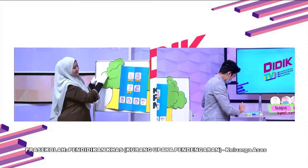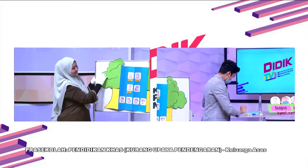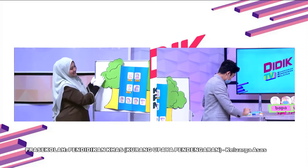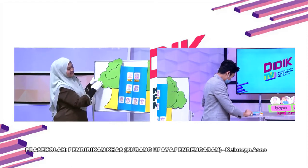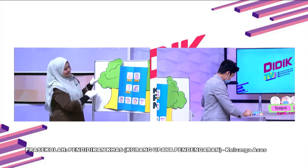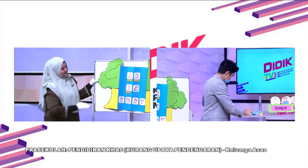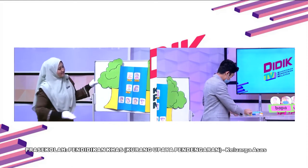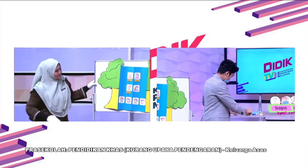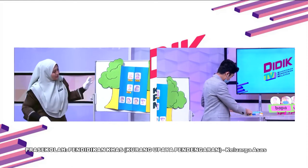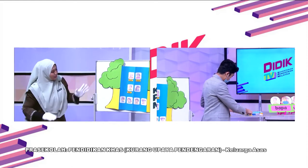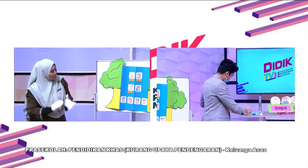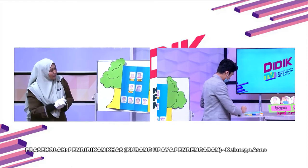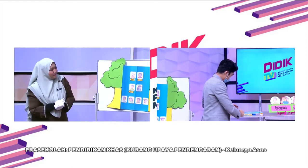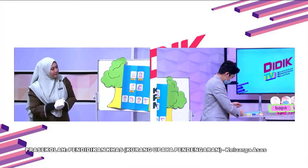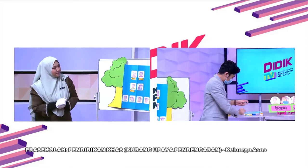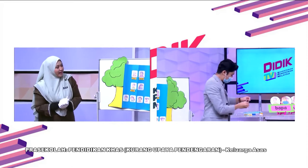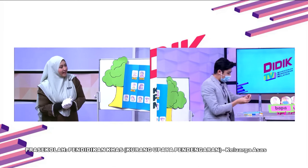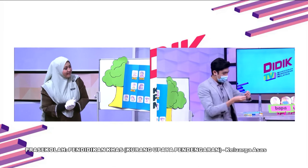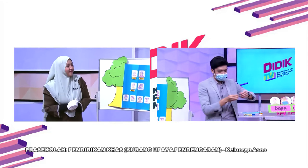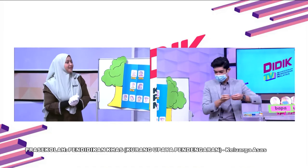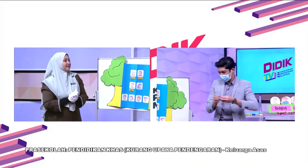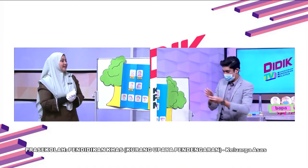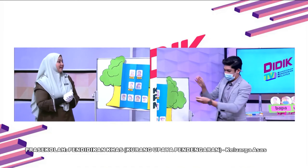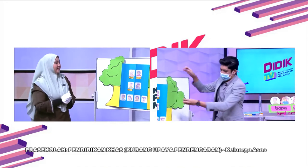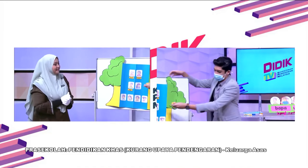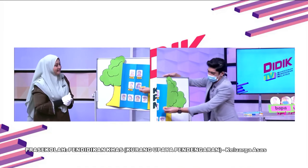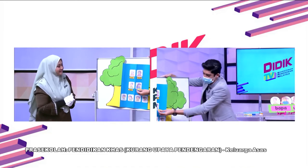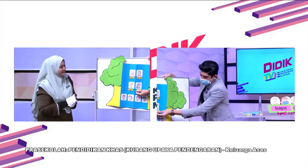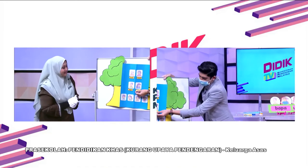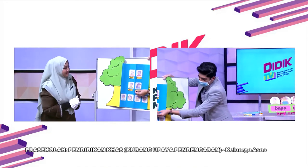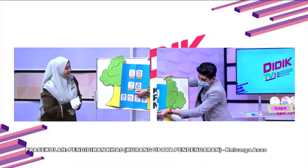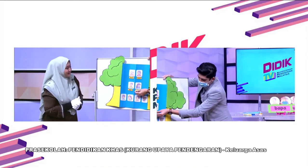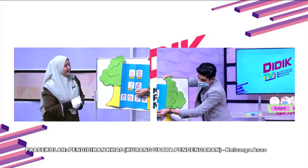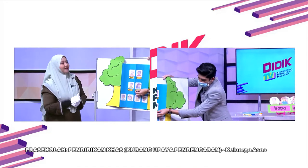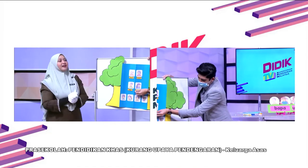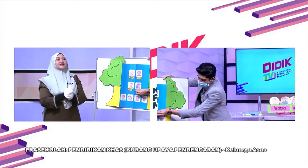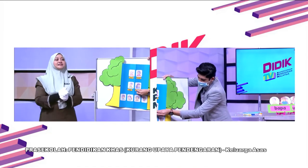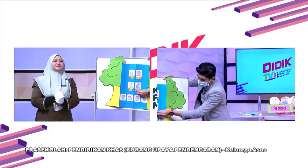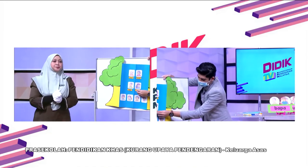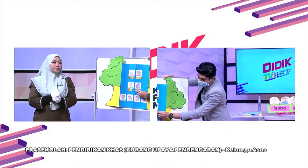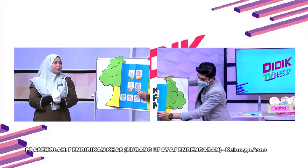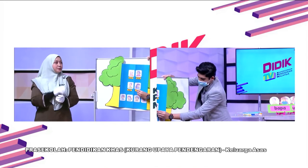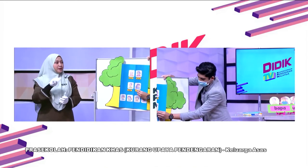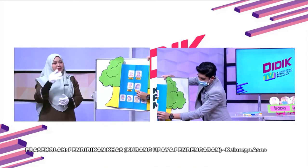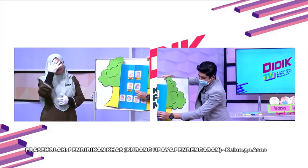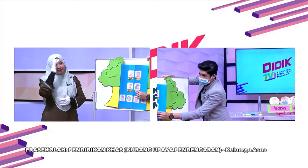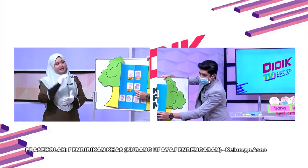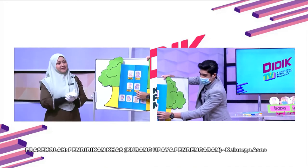oke jumpa dada Oke thank you nah murid Panda ini